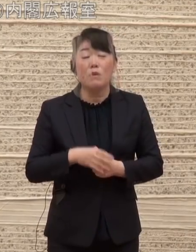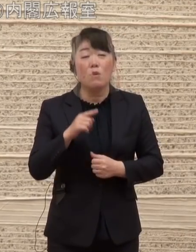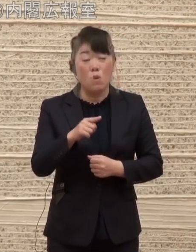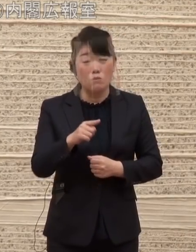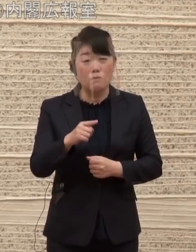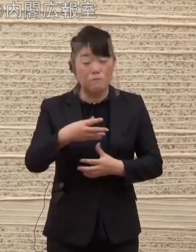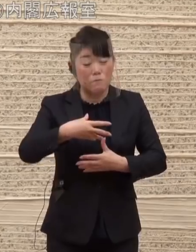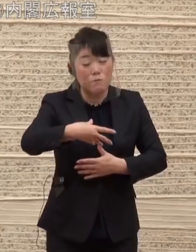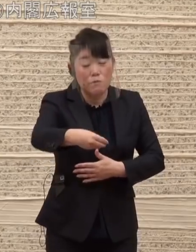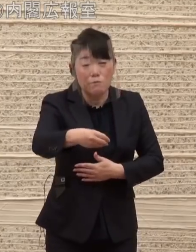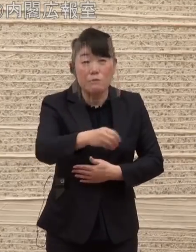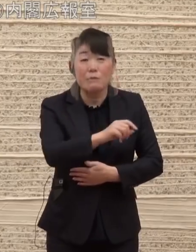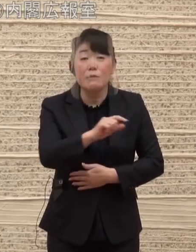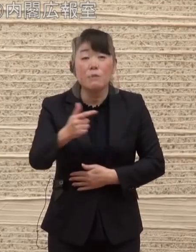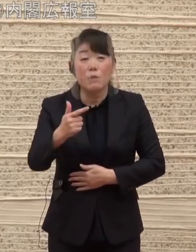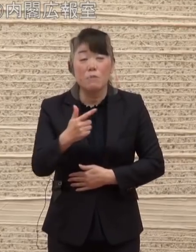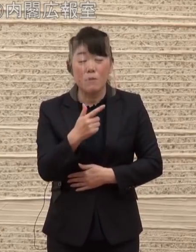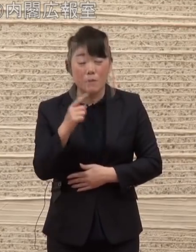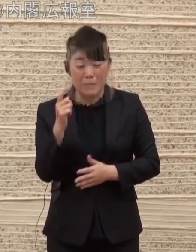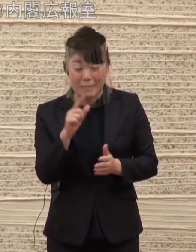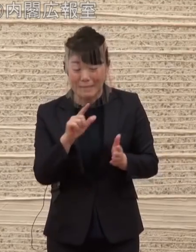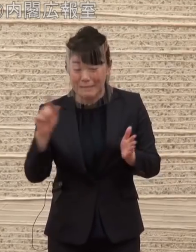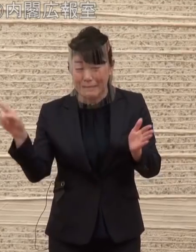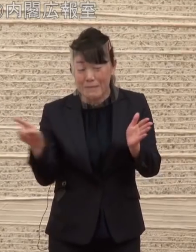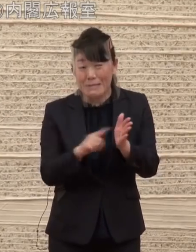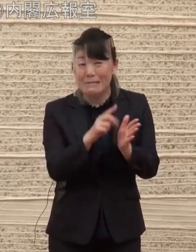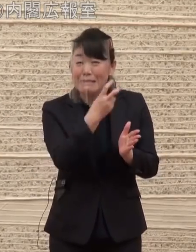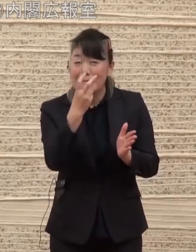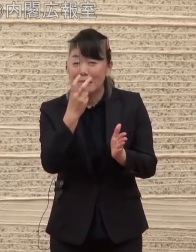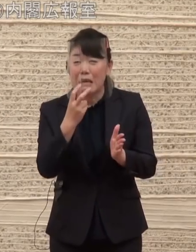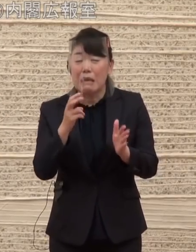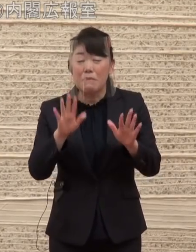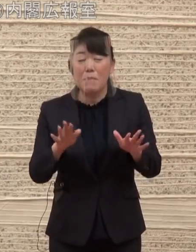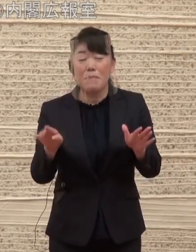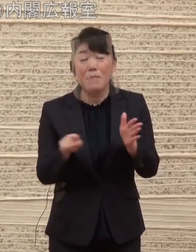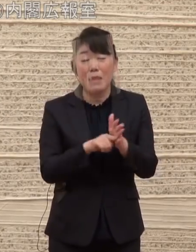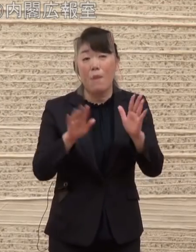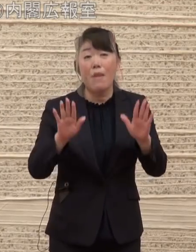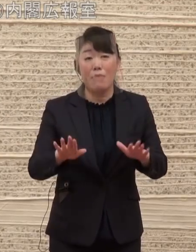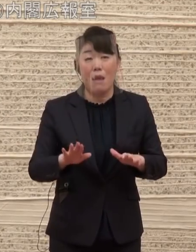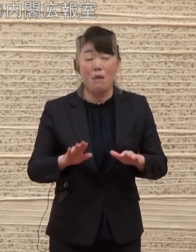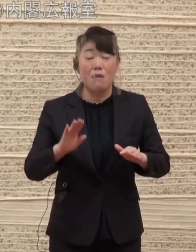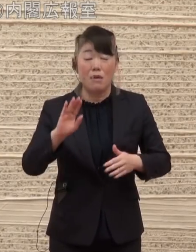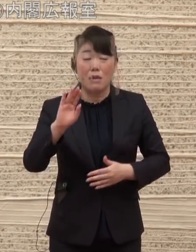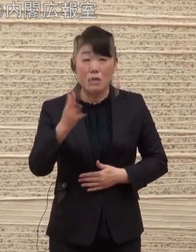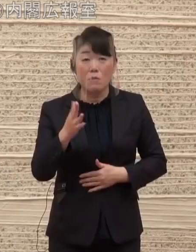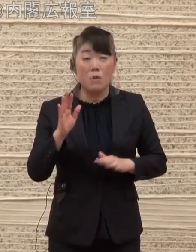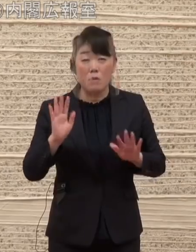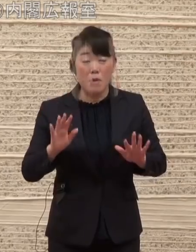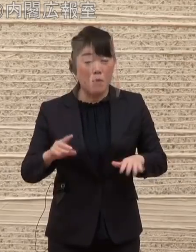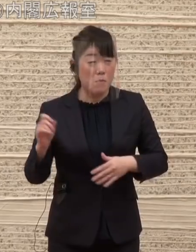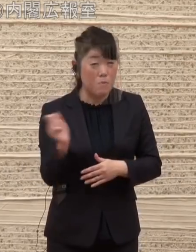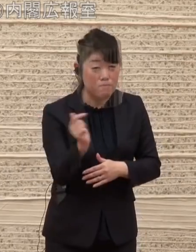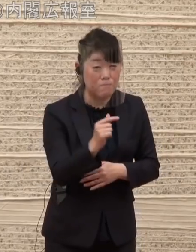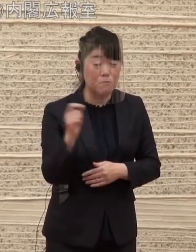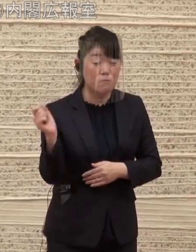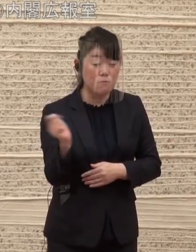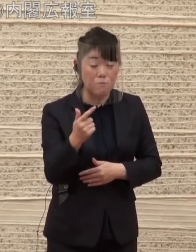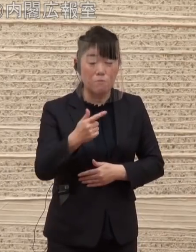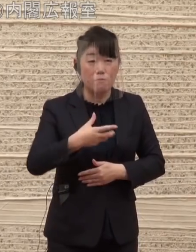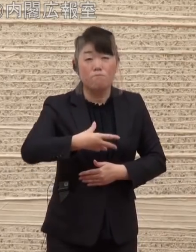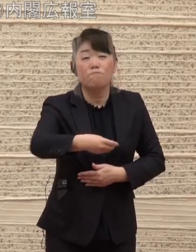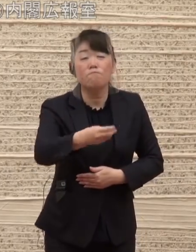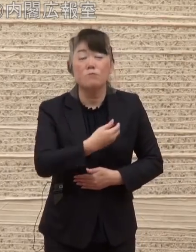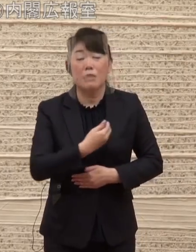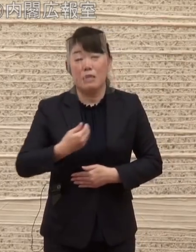身についてもいろいろな検査審査がありましたからもともと時間かかっていたんですがこれ相当スピードアップしていただいたというふうに窓口でですねそれぞれ